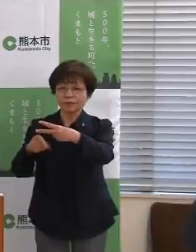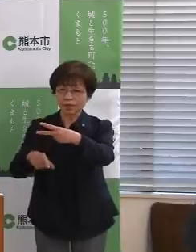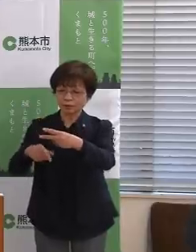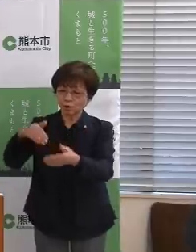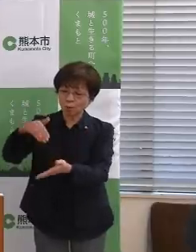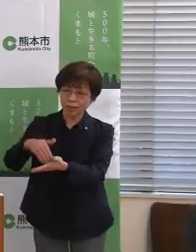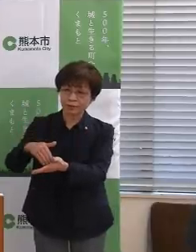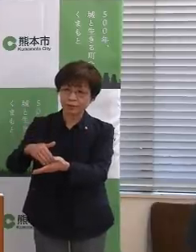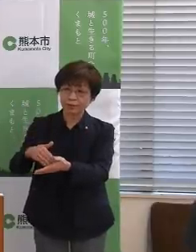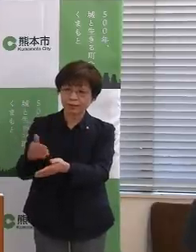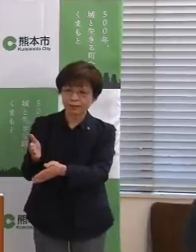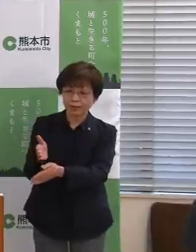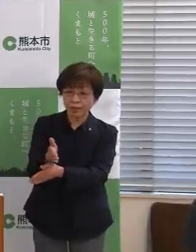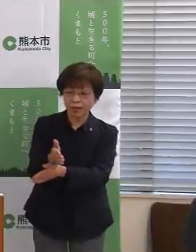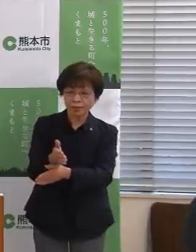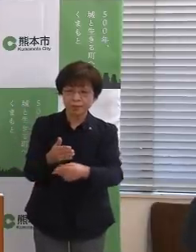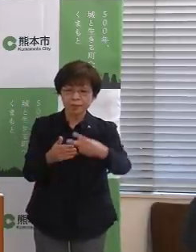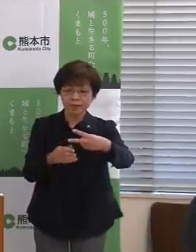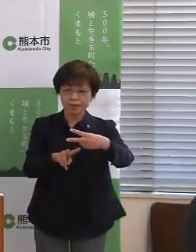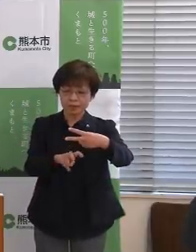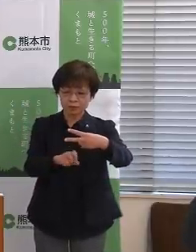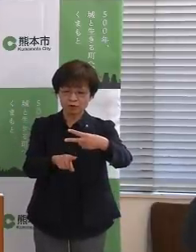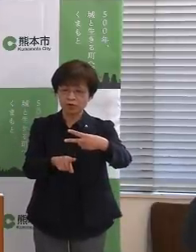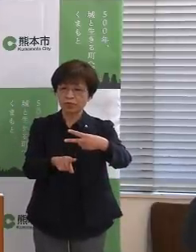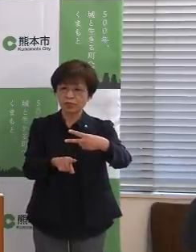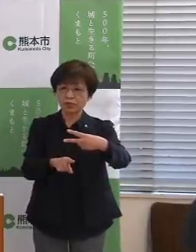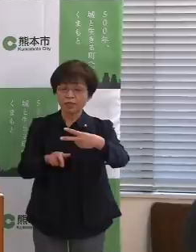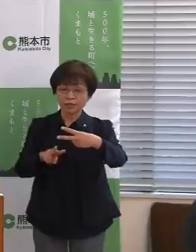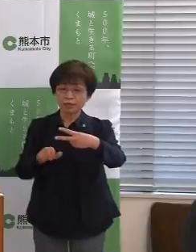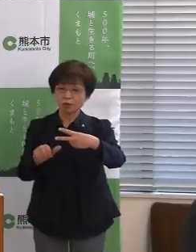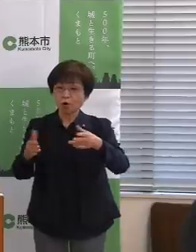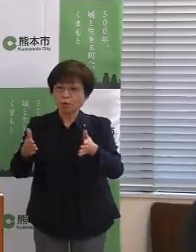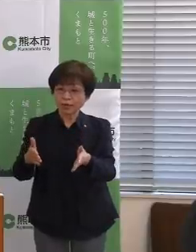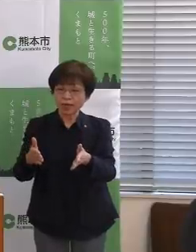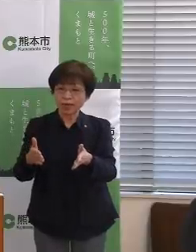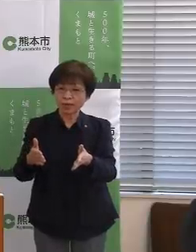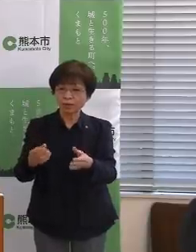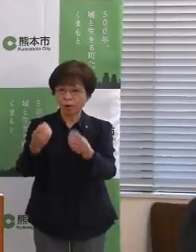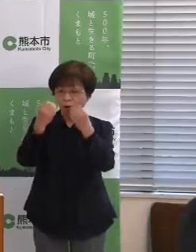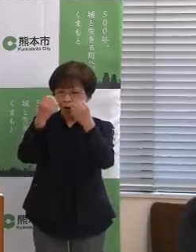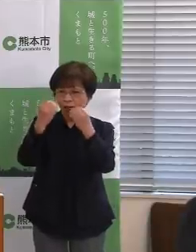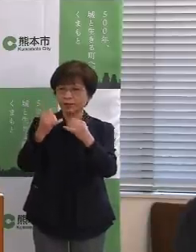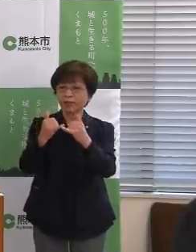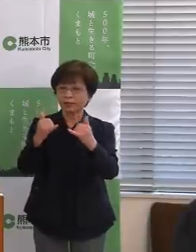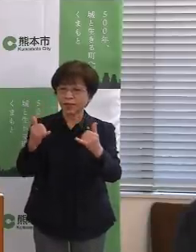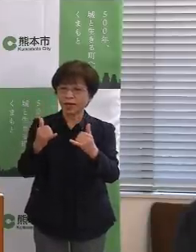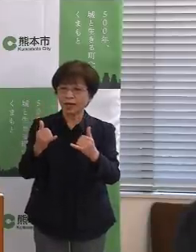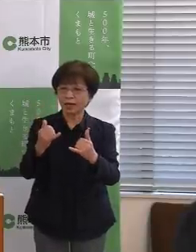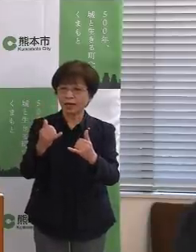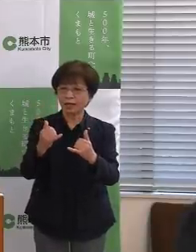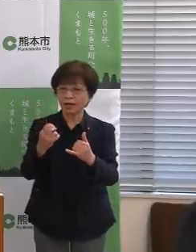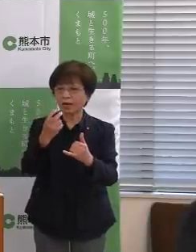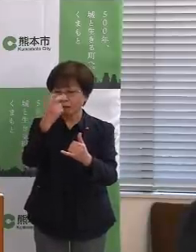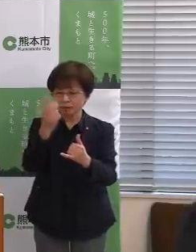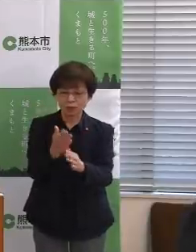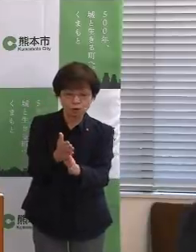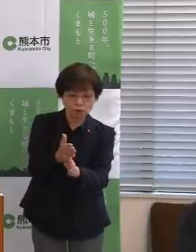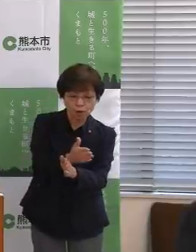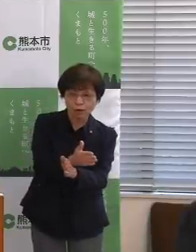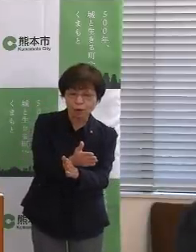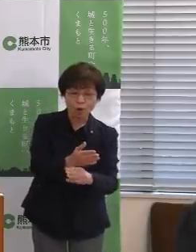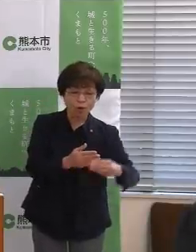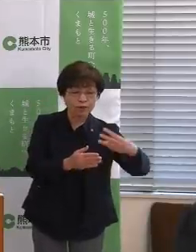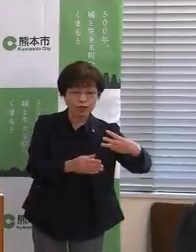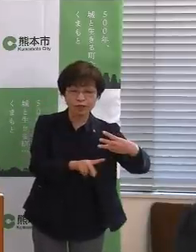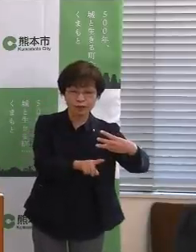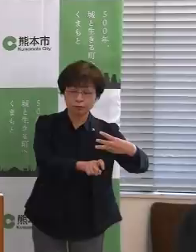末からですね、2月の21日から25日まで感染者が確認されて、その後ですね3